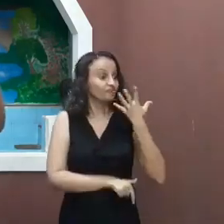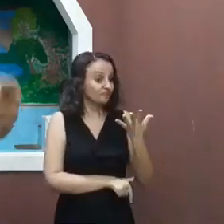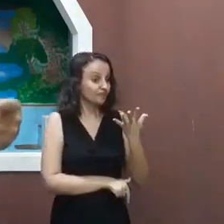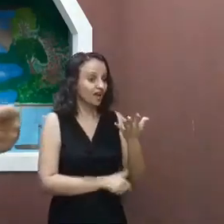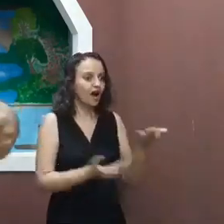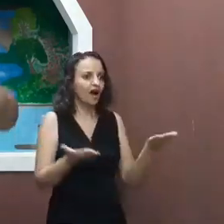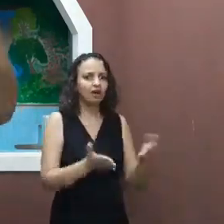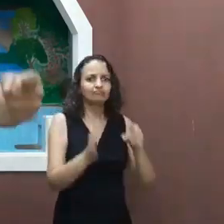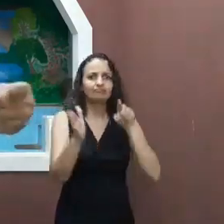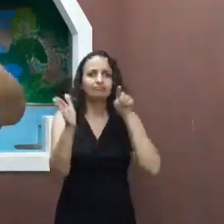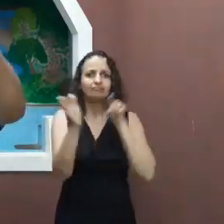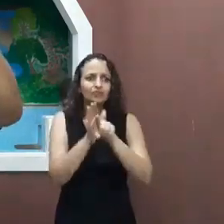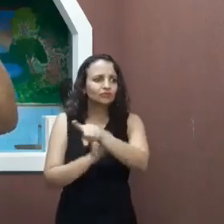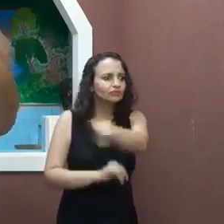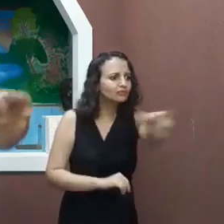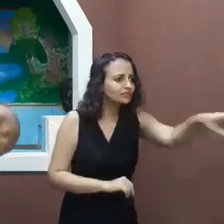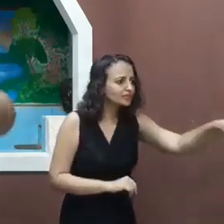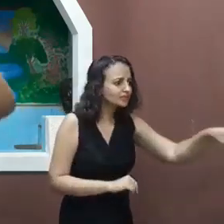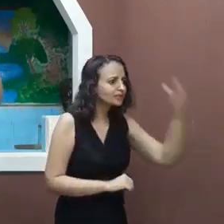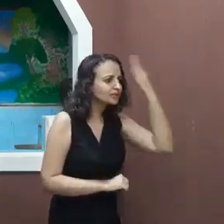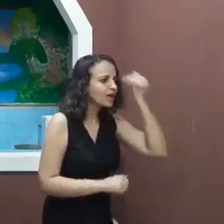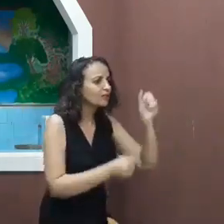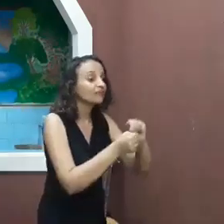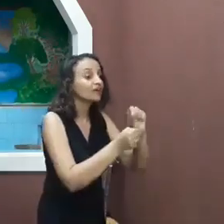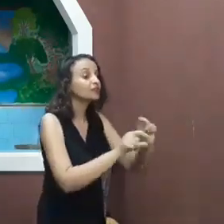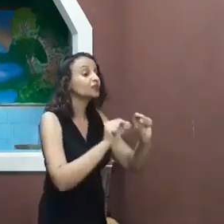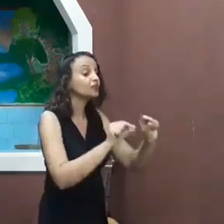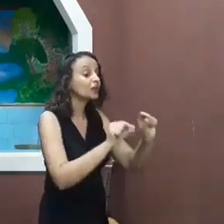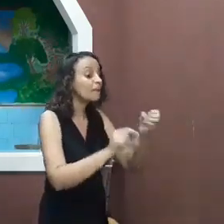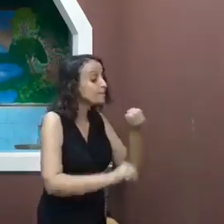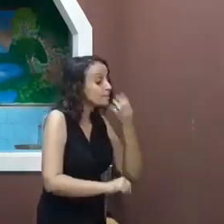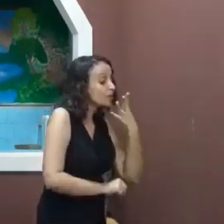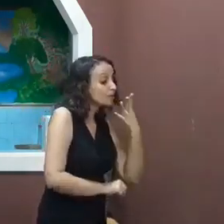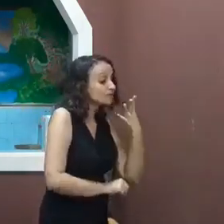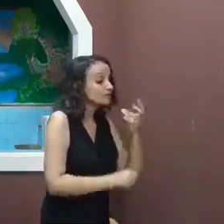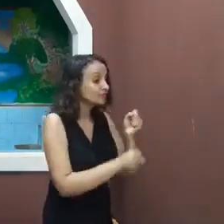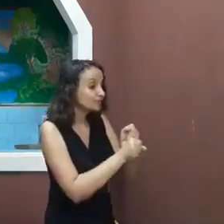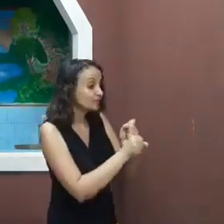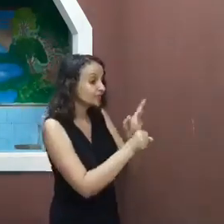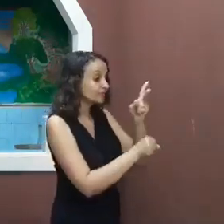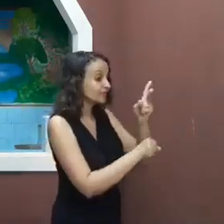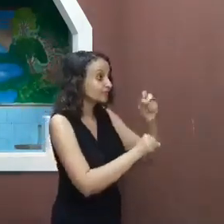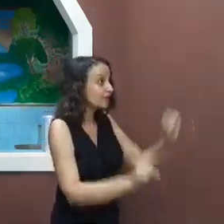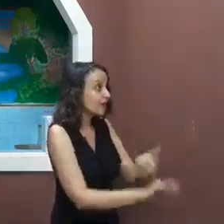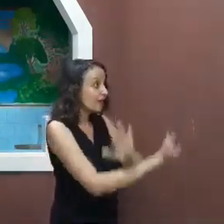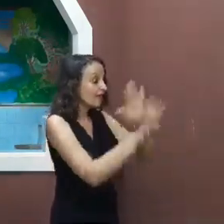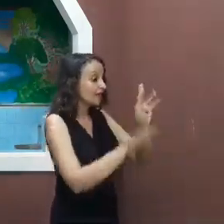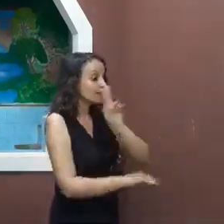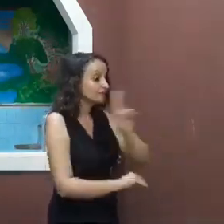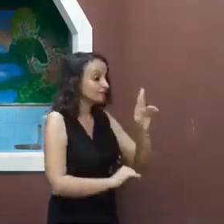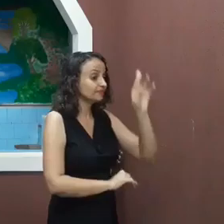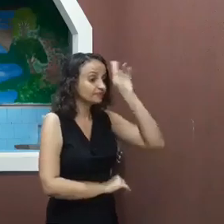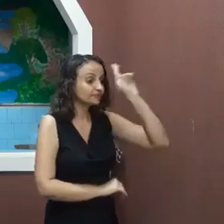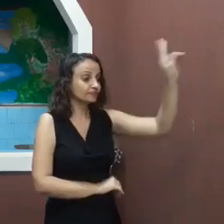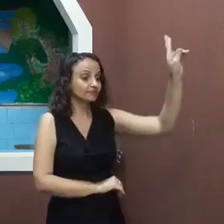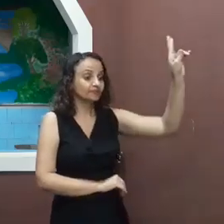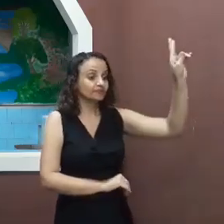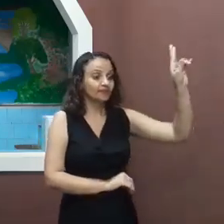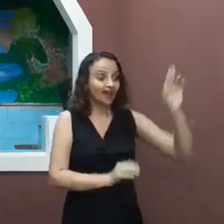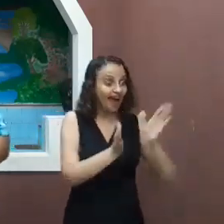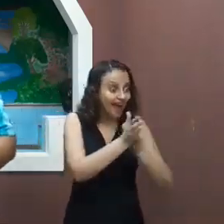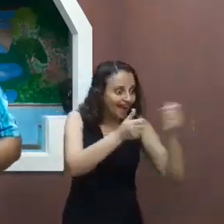para você, o que você tem feito para fazer uma boa obra para a glória do nome do Senhor?